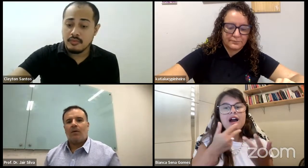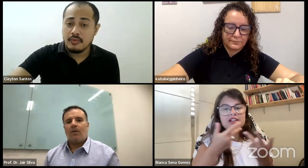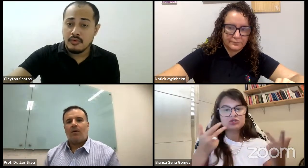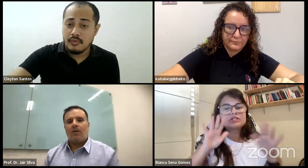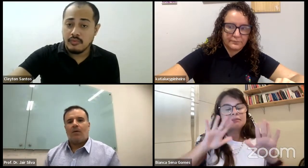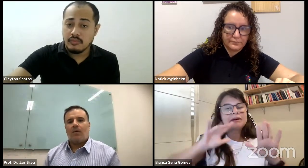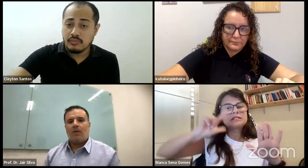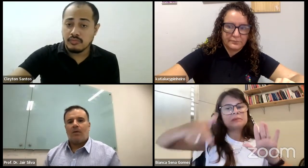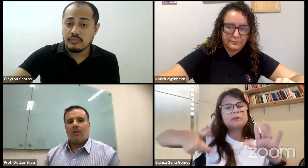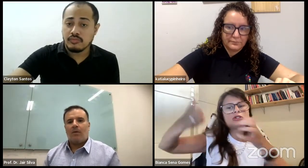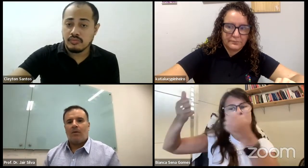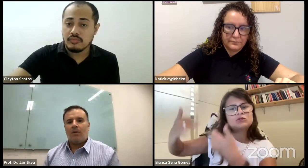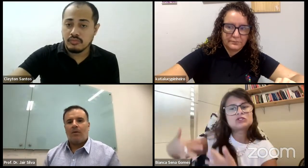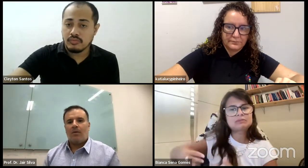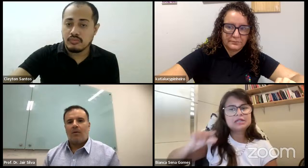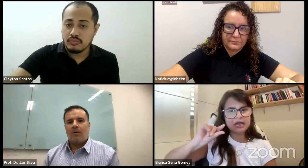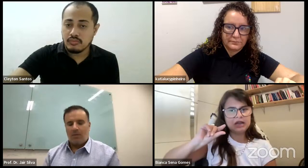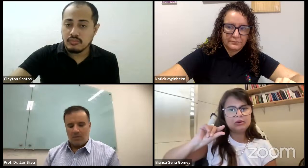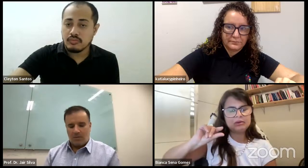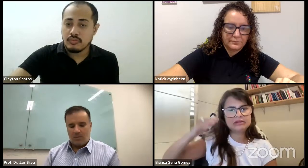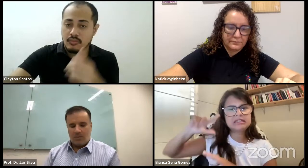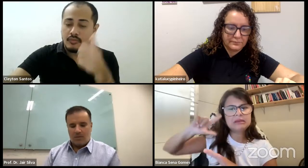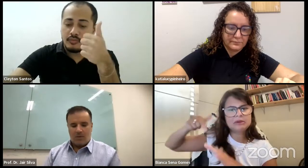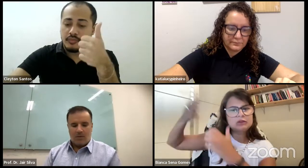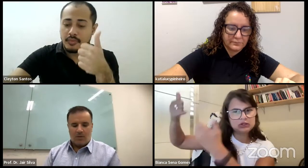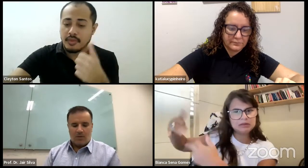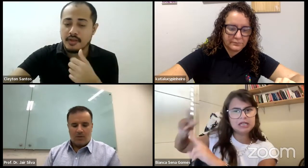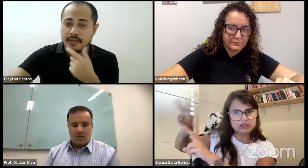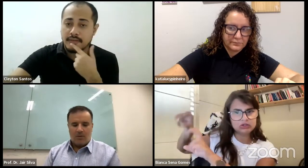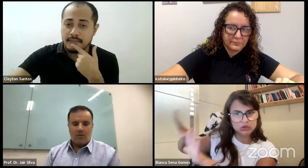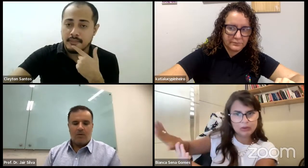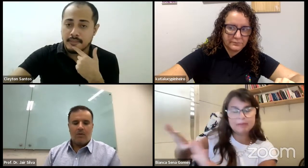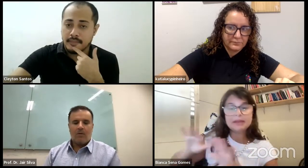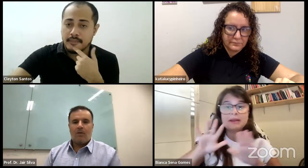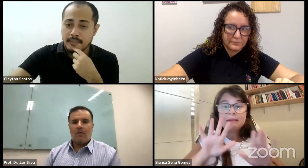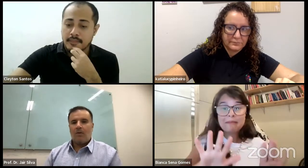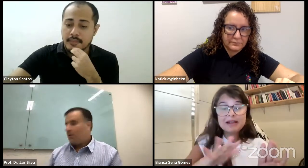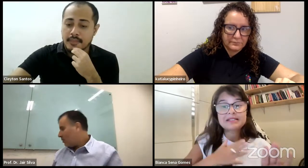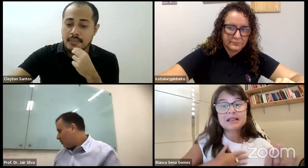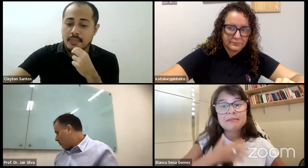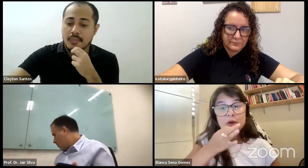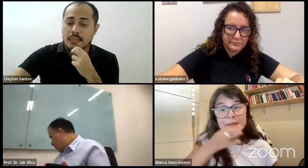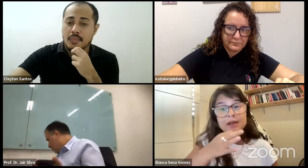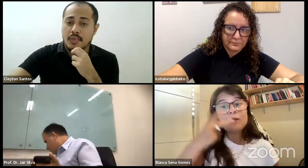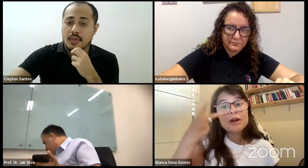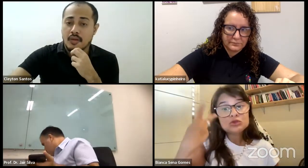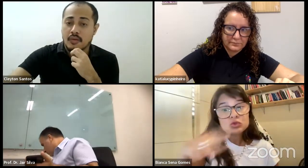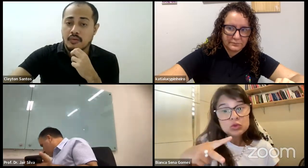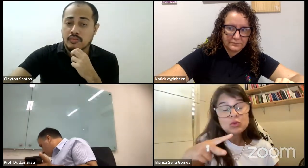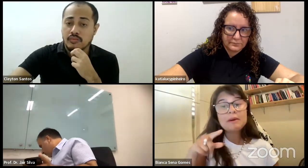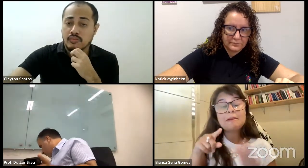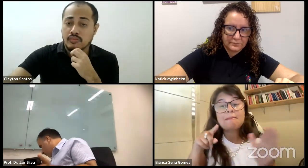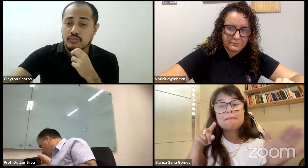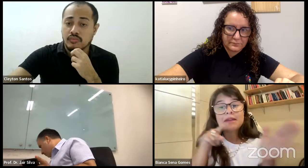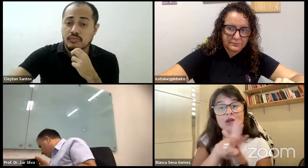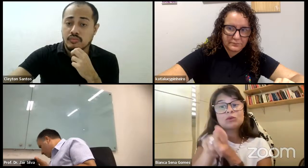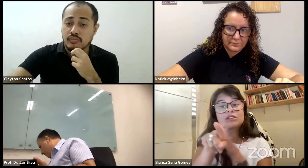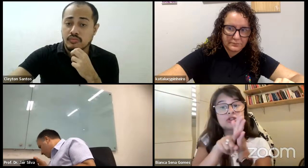Eu acho que as opiniões acabam se misturando, às vezes, no meio do seu texto, mas eu vou estar explicando isso para você melhor,